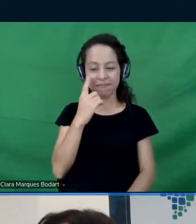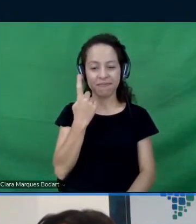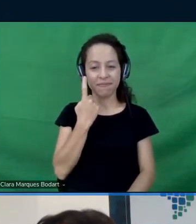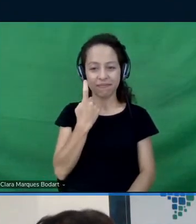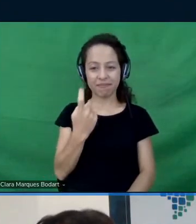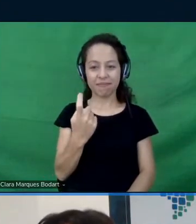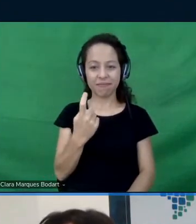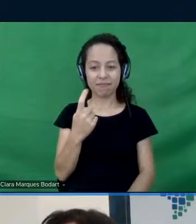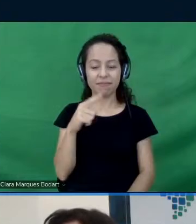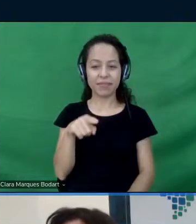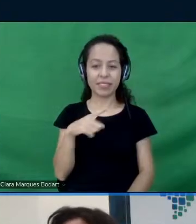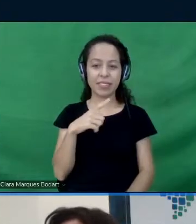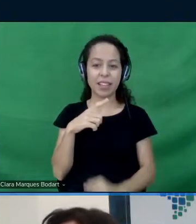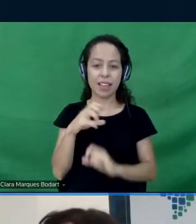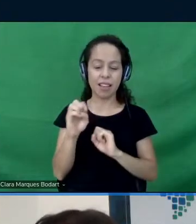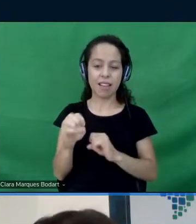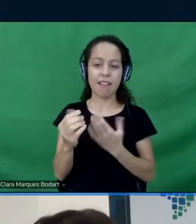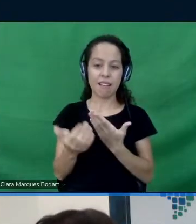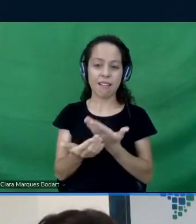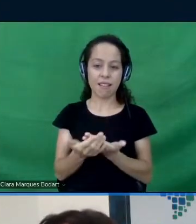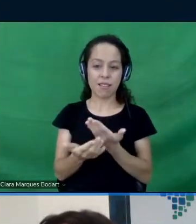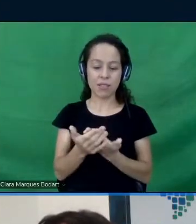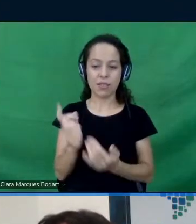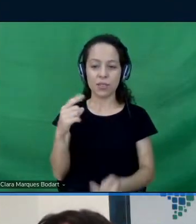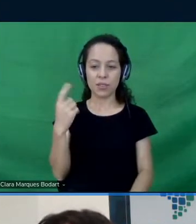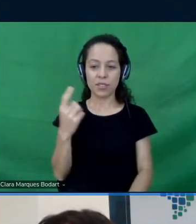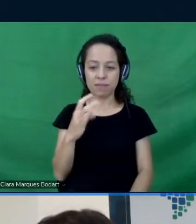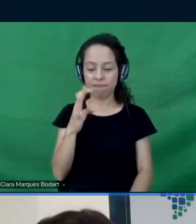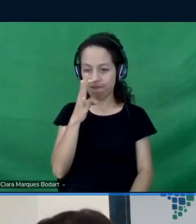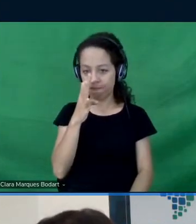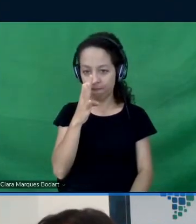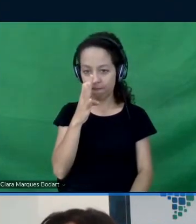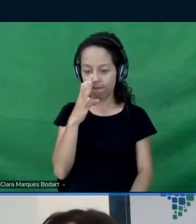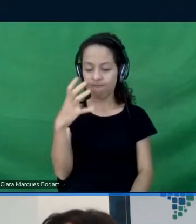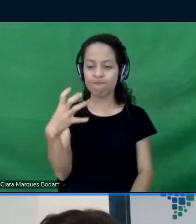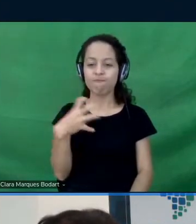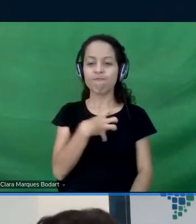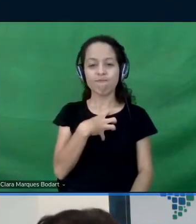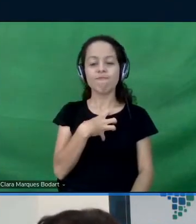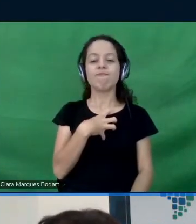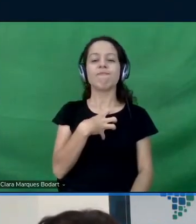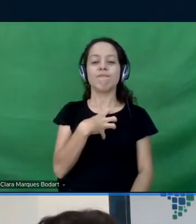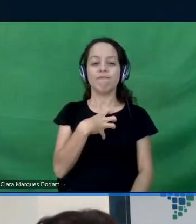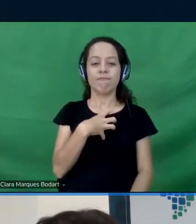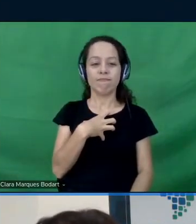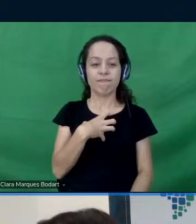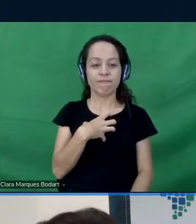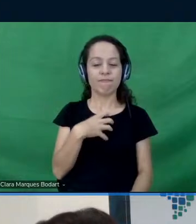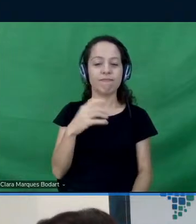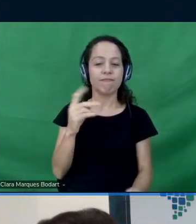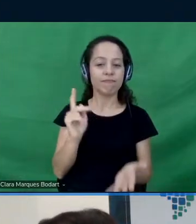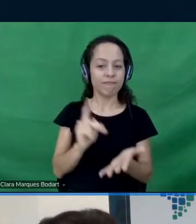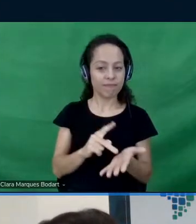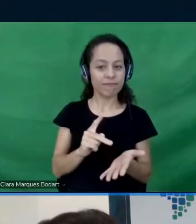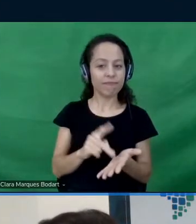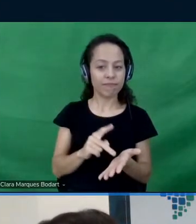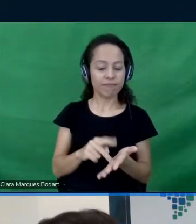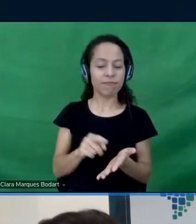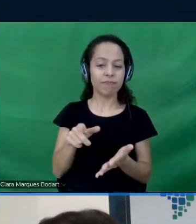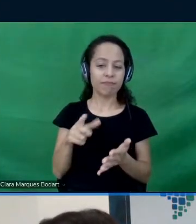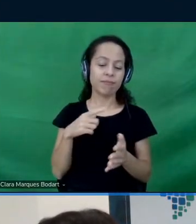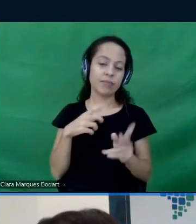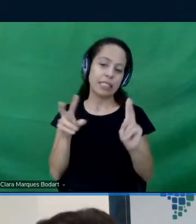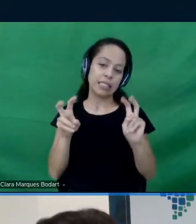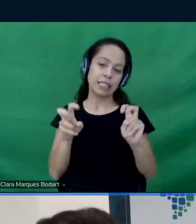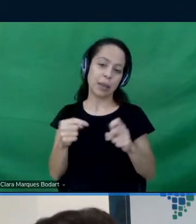é uma aula que a gente escuta, né, e se sente envolvido e mobilizado pelas questões